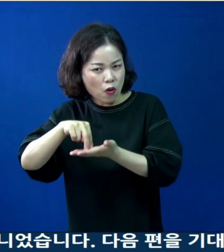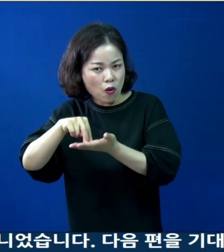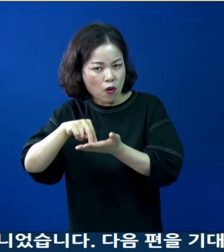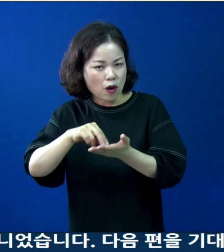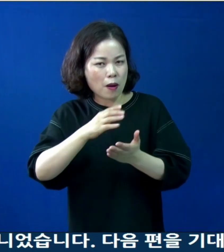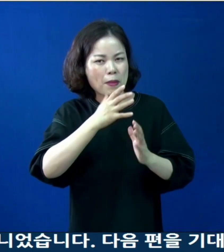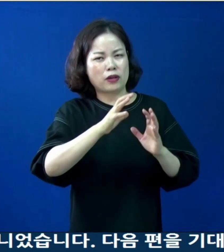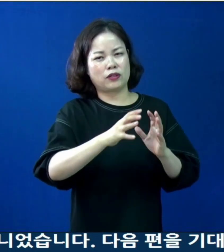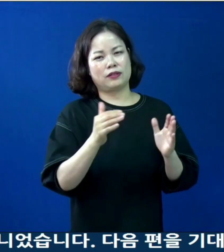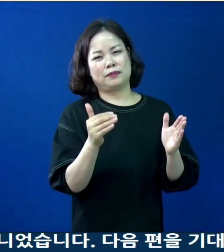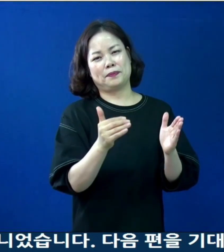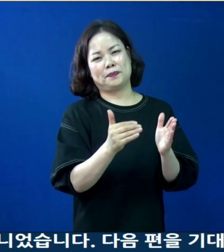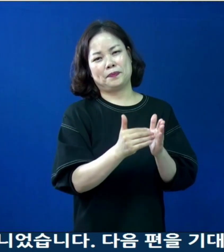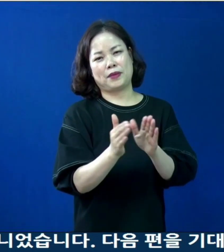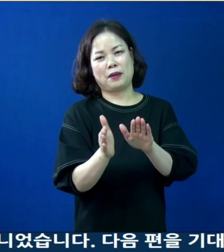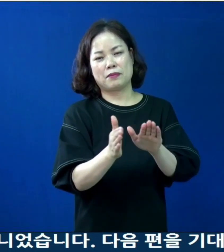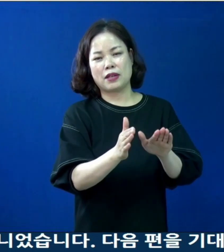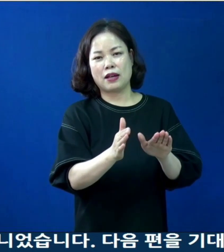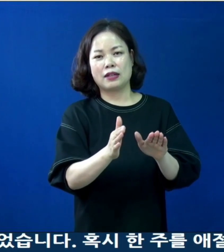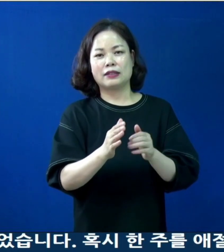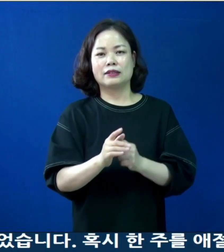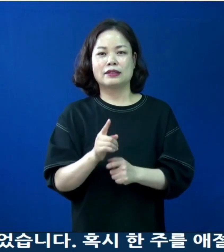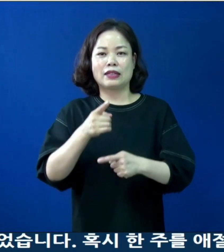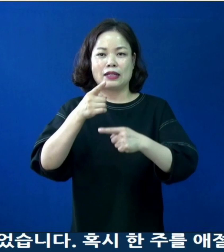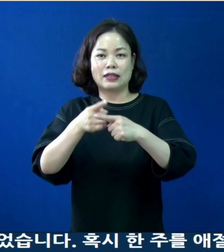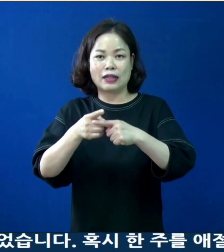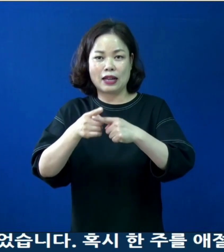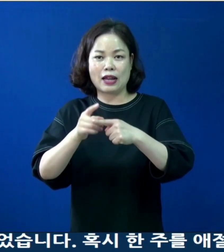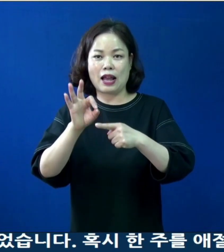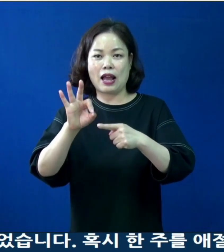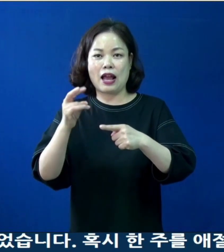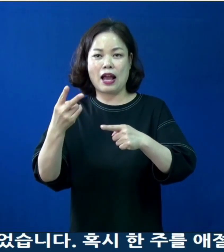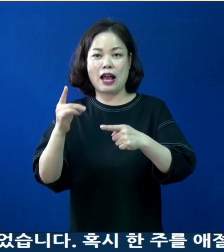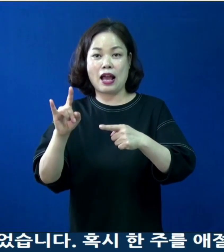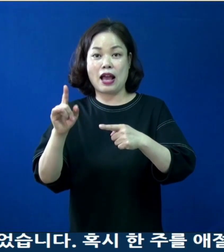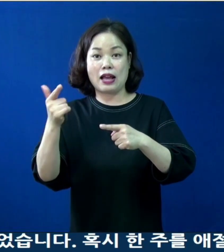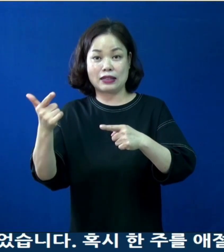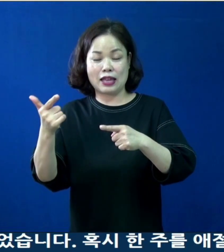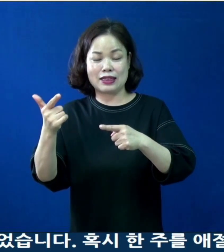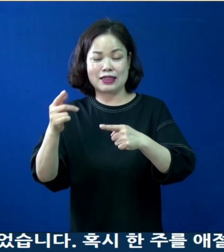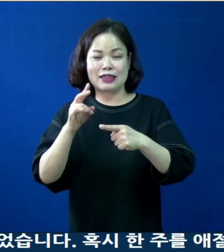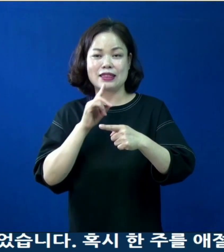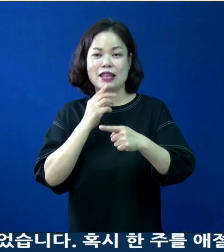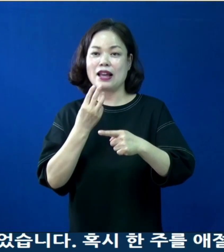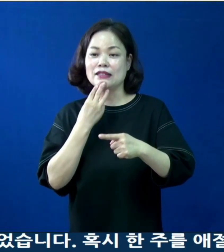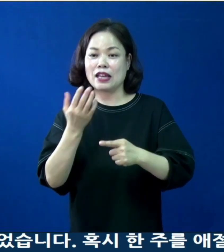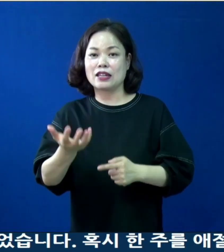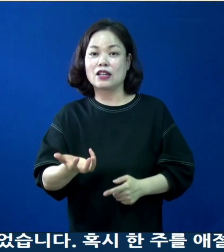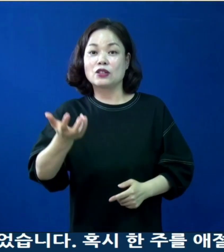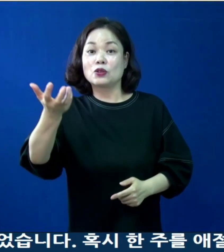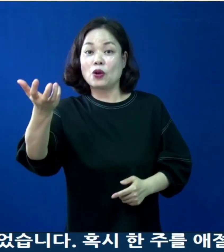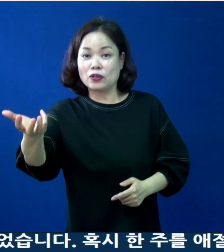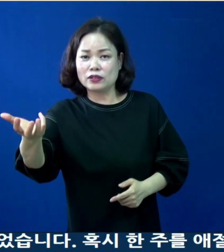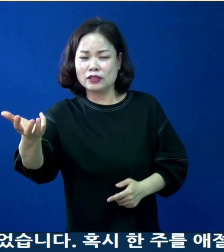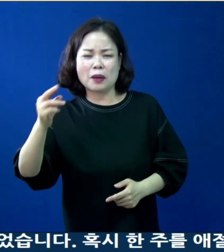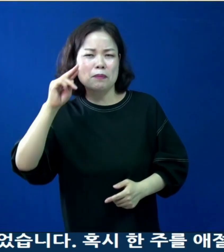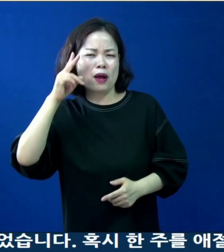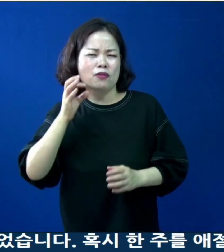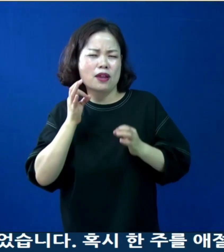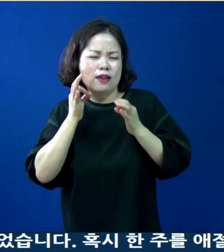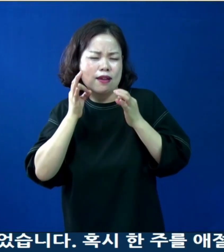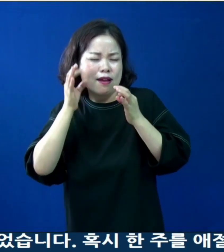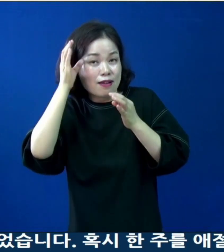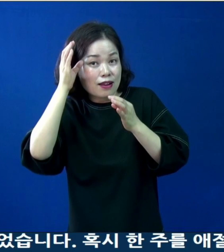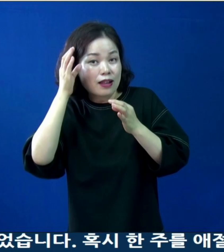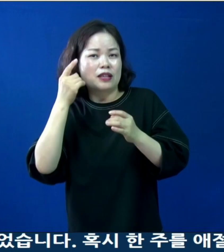마게도니아의 사역을 정리하고 아덴, 아가야, 고린도로 이동하고 있는데 그때 바울의 애절함 가운데